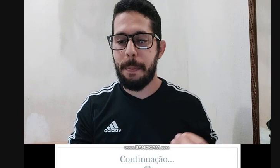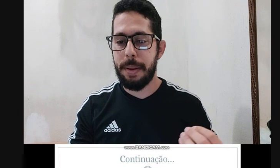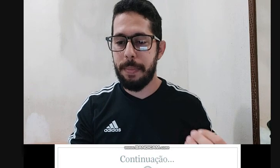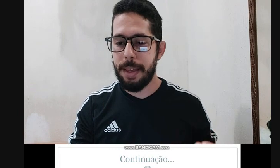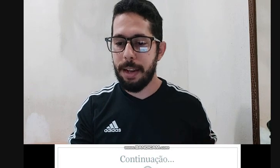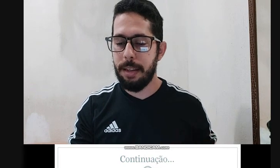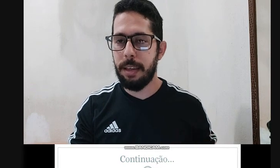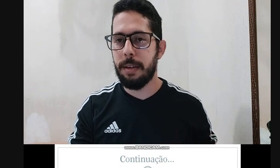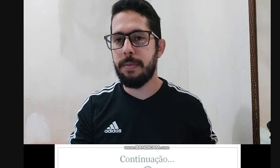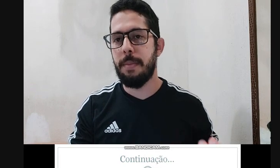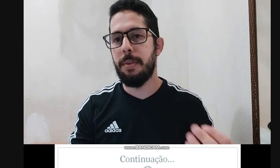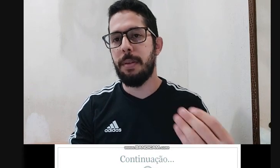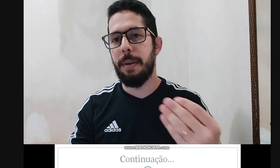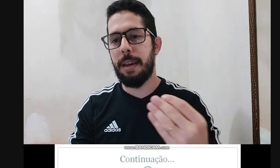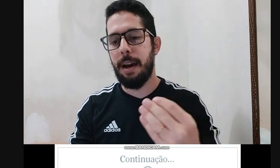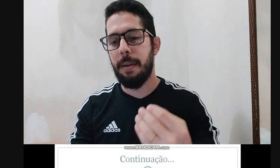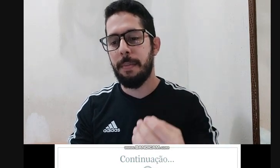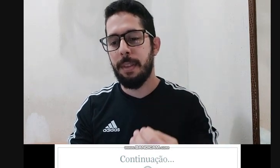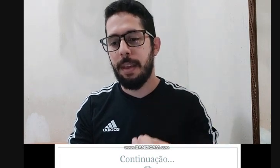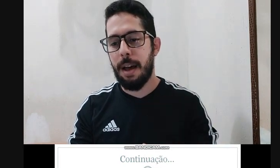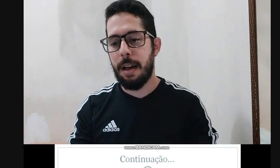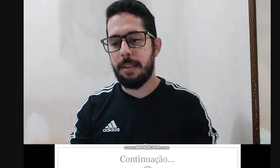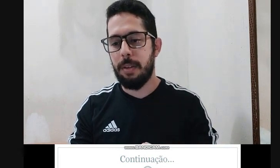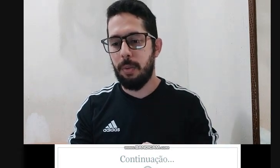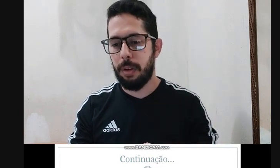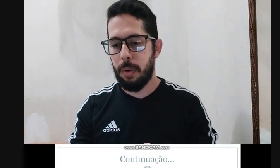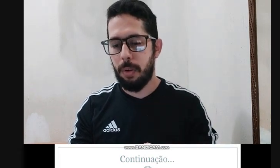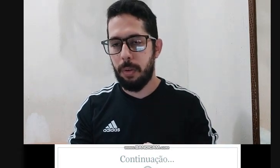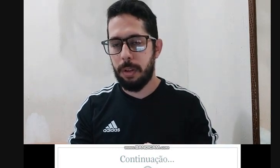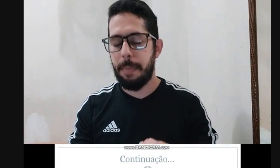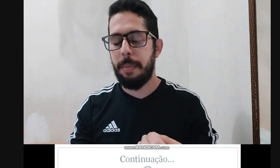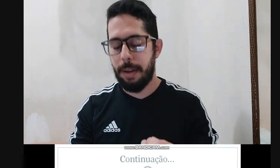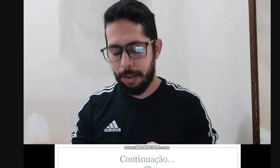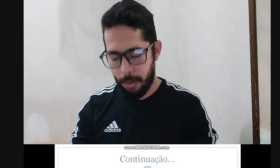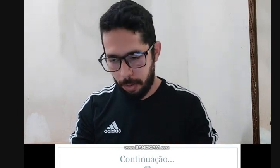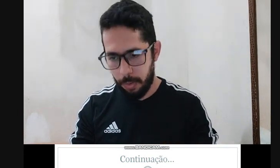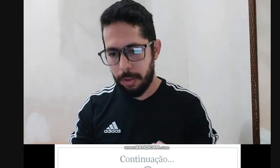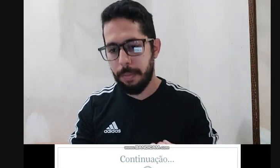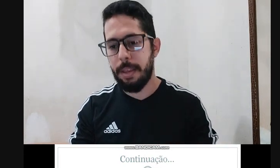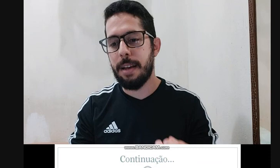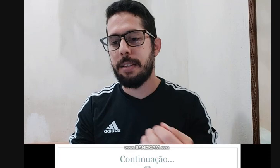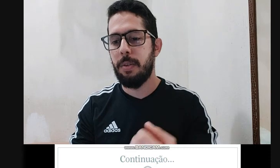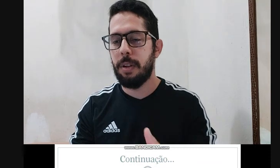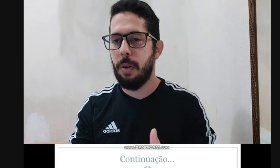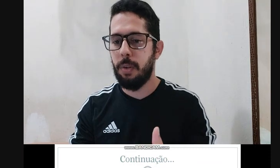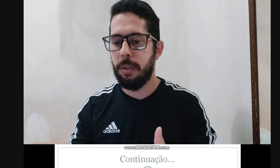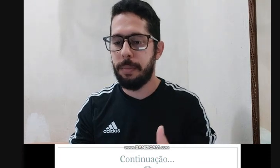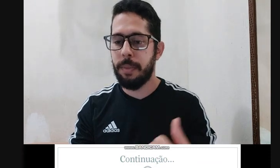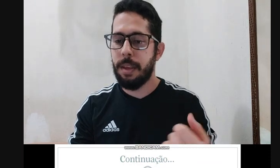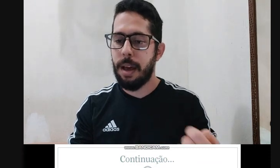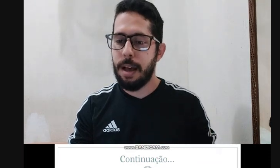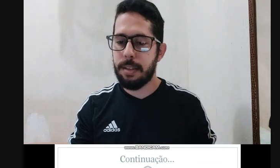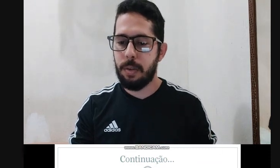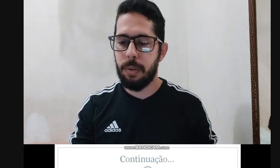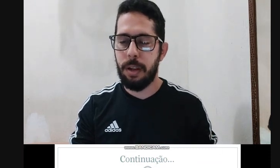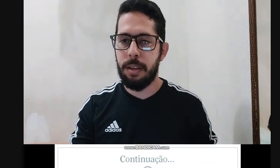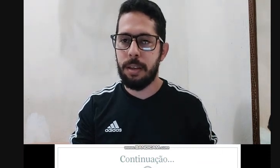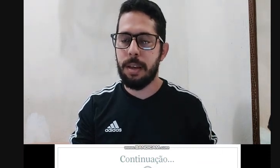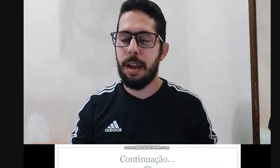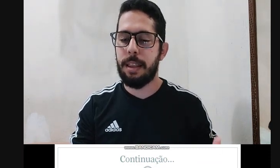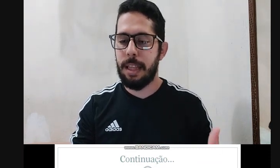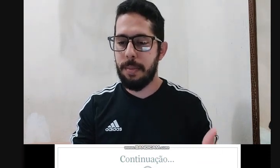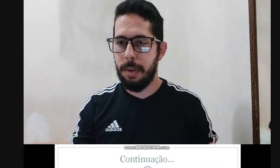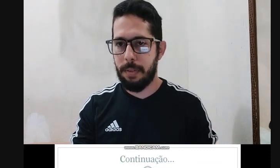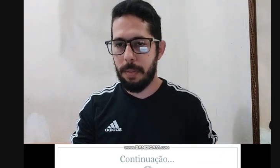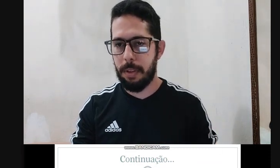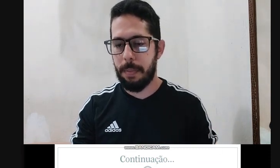seja, a primeira linha vai multiplicar a segunda coluna, a primeira coluna e a segunda coluna. A segunda linha,